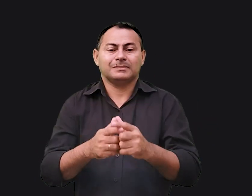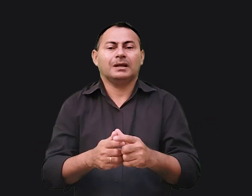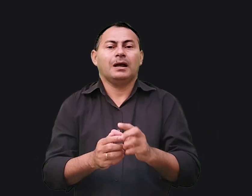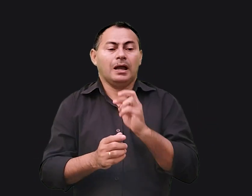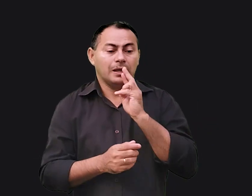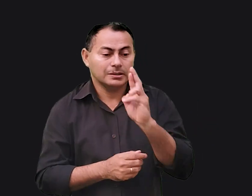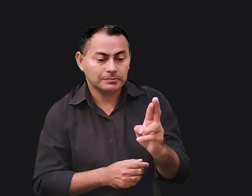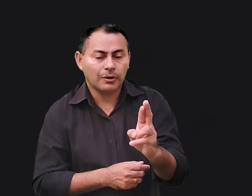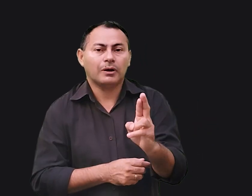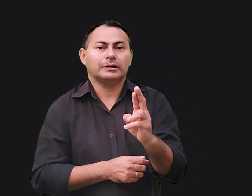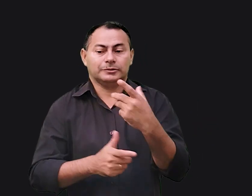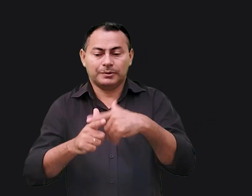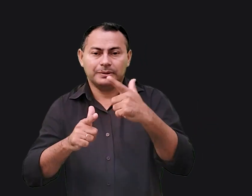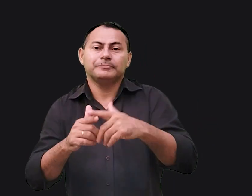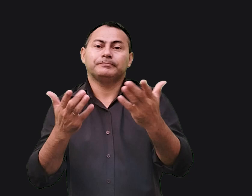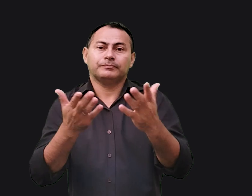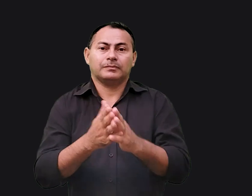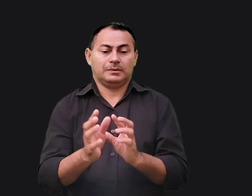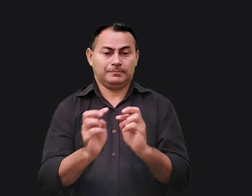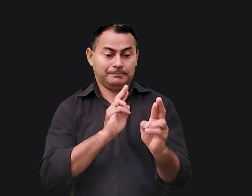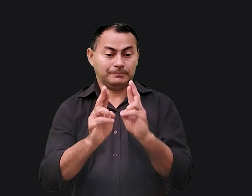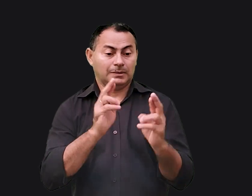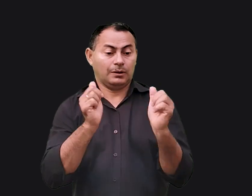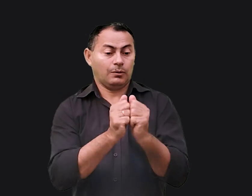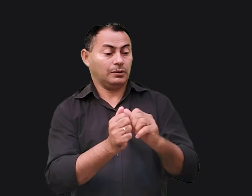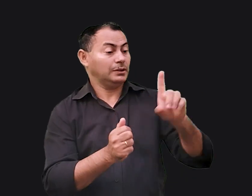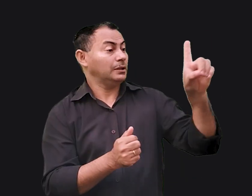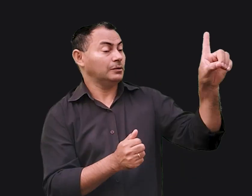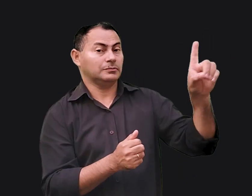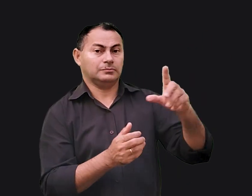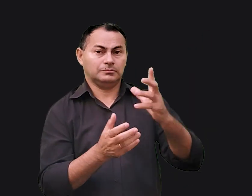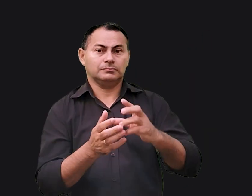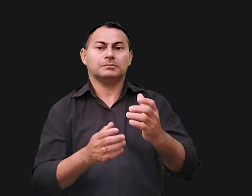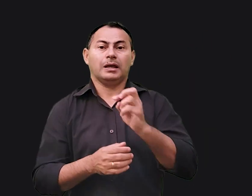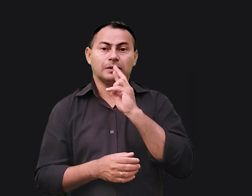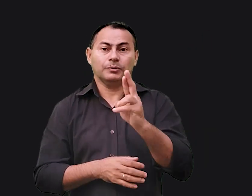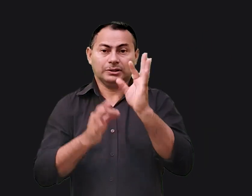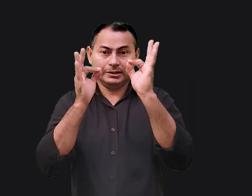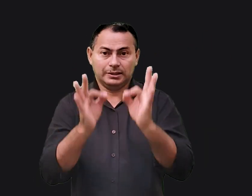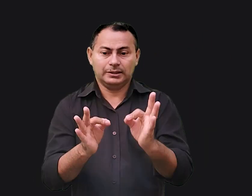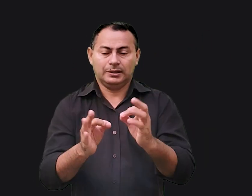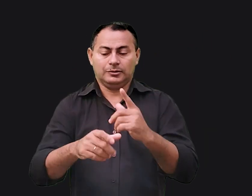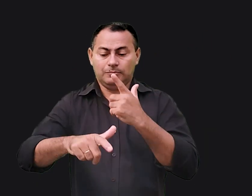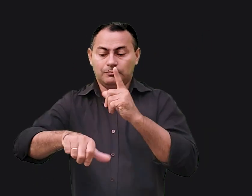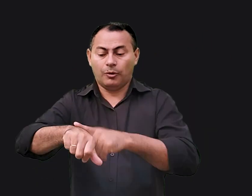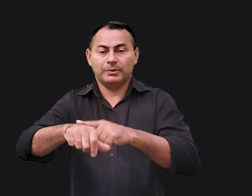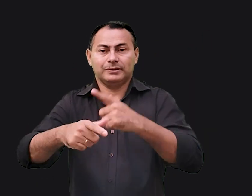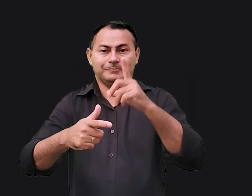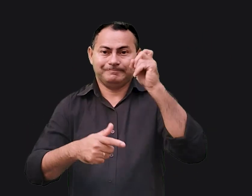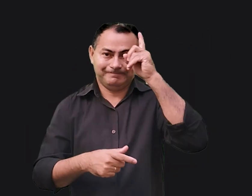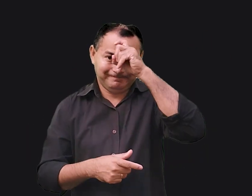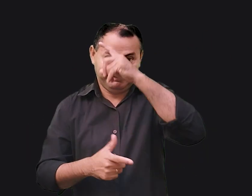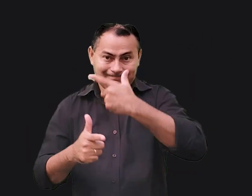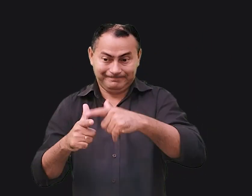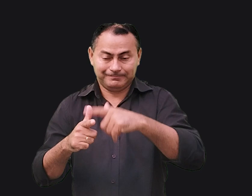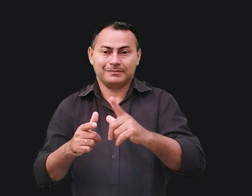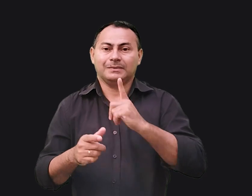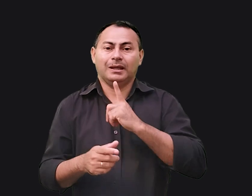a resposta à tempestade e o relacionamento com Deus, que é a resposta certa à tempestade. E, finalmente, tem